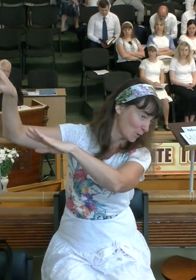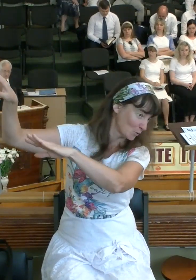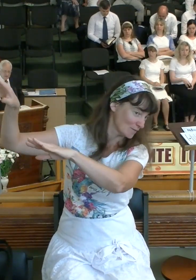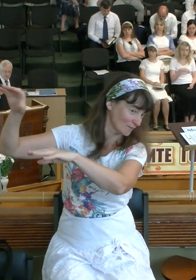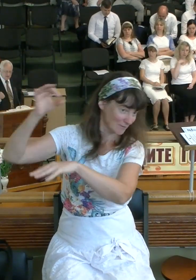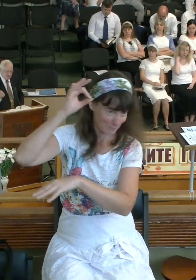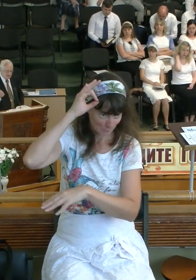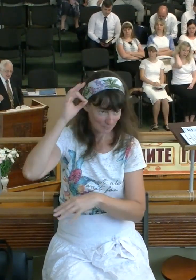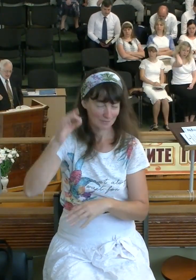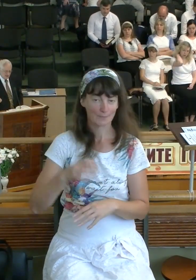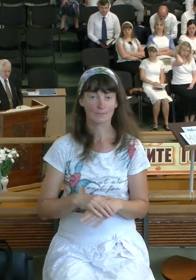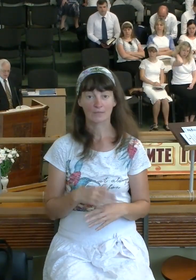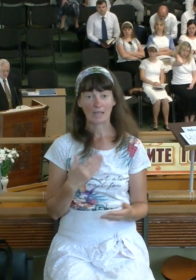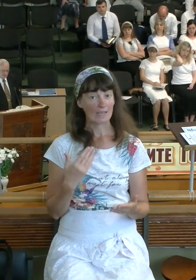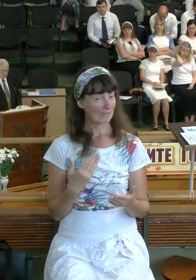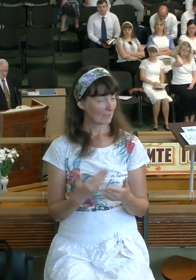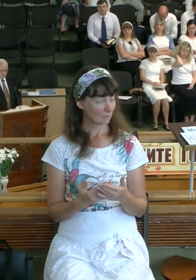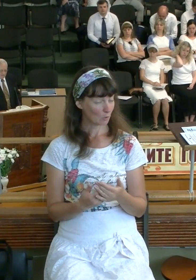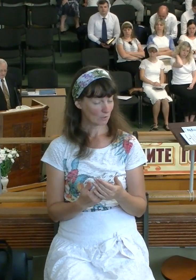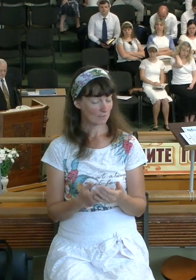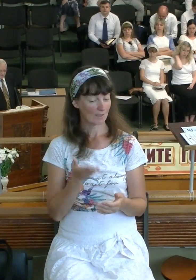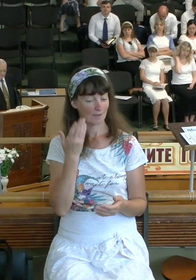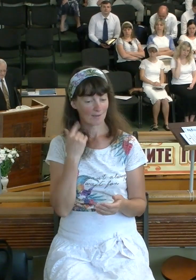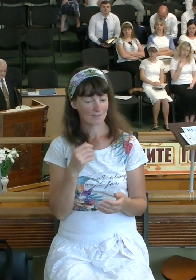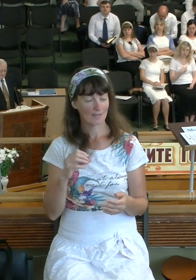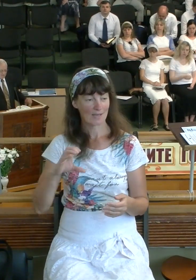сна его лишили силы.